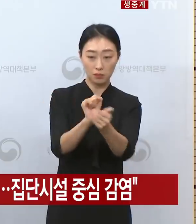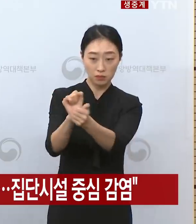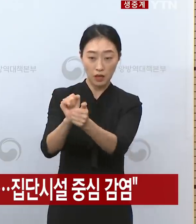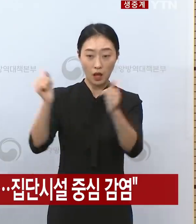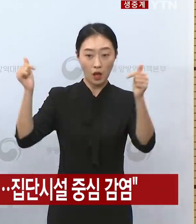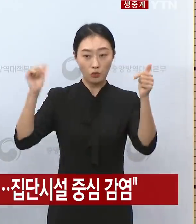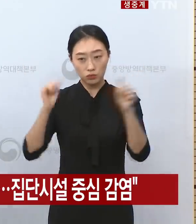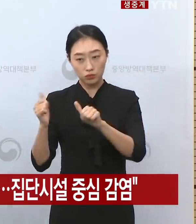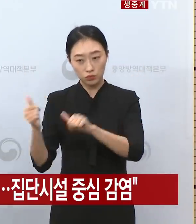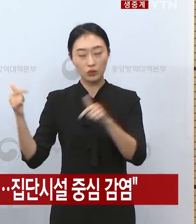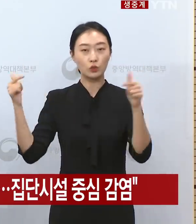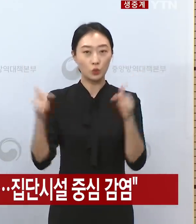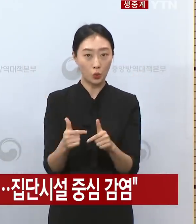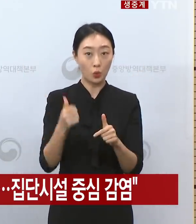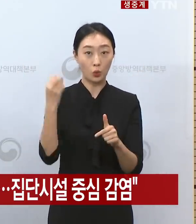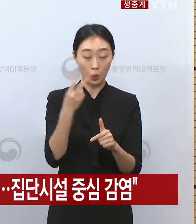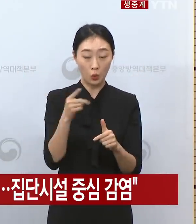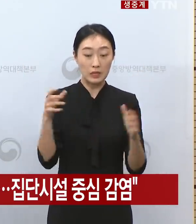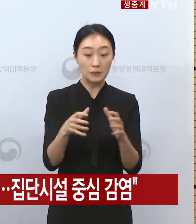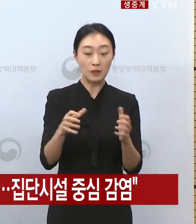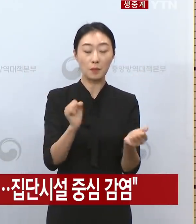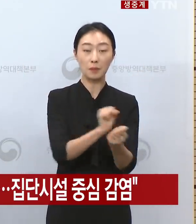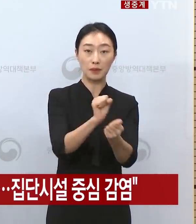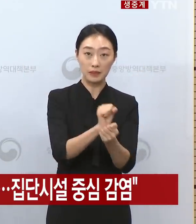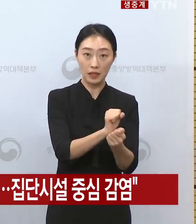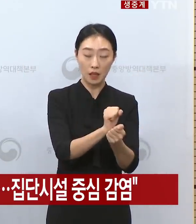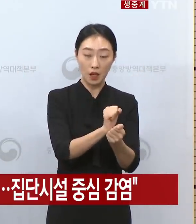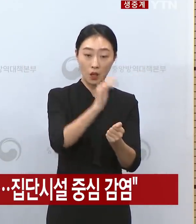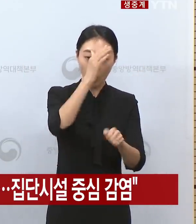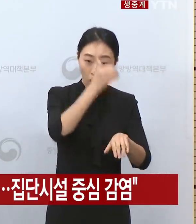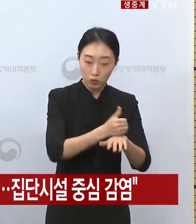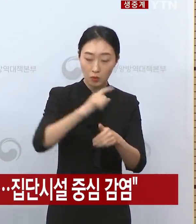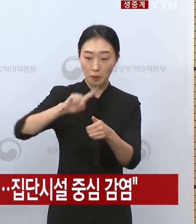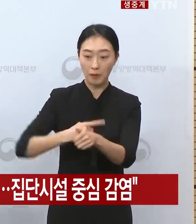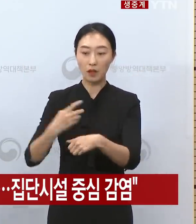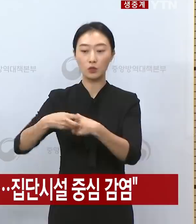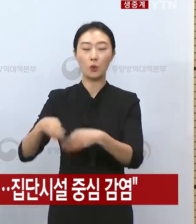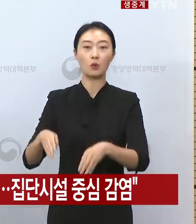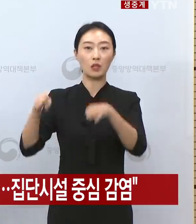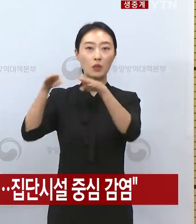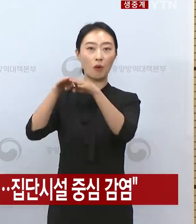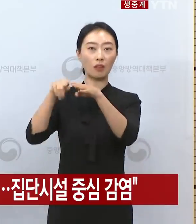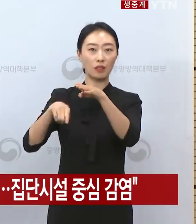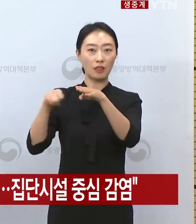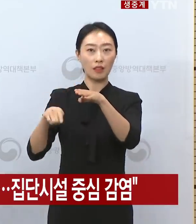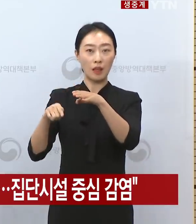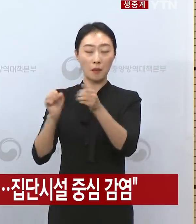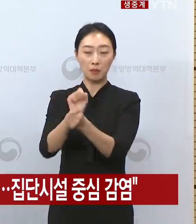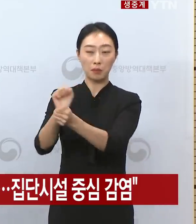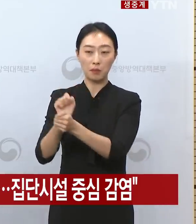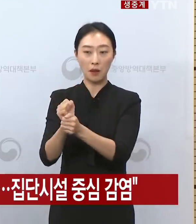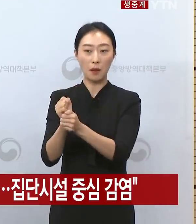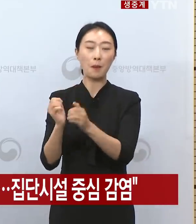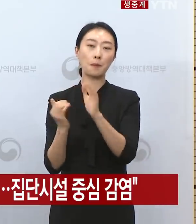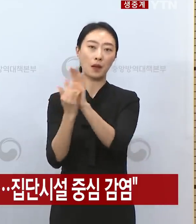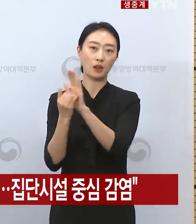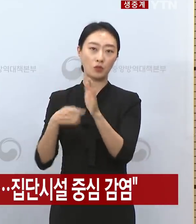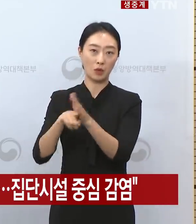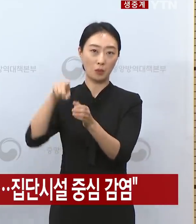이런 고위험군의 집단 발생으로 인한 의료기관의 붕괴, 의료기관 시스템이 붕괴되는 것을 막는